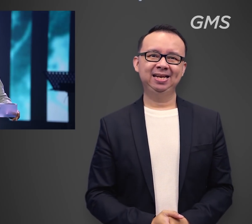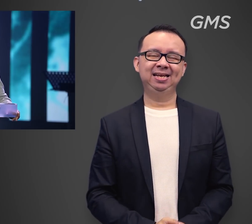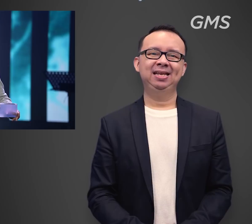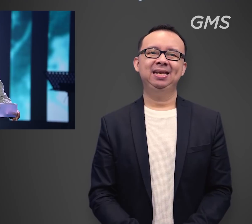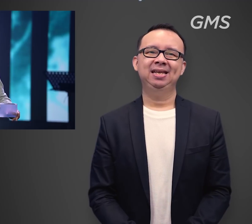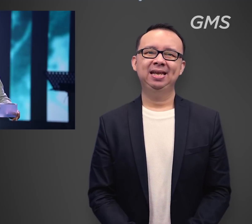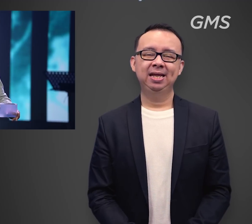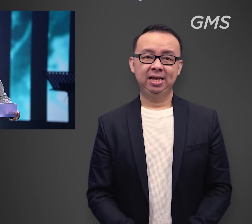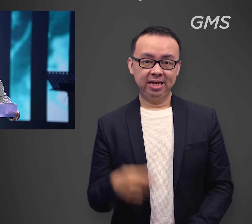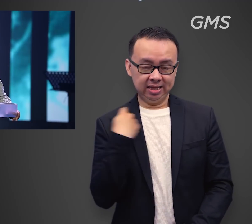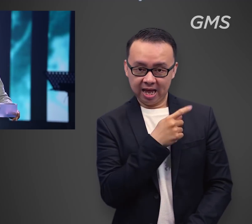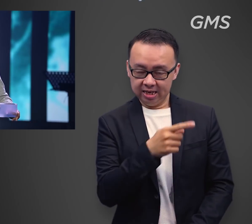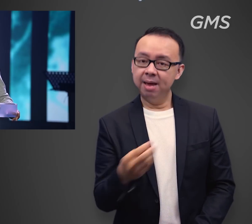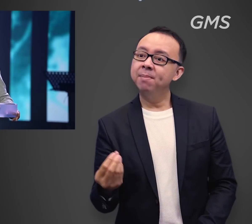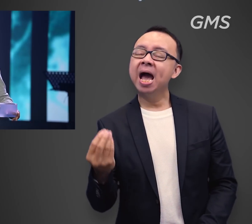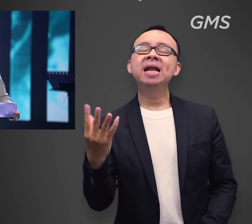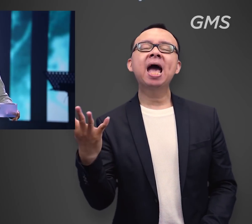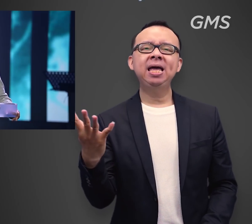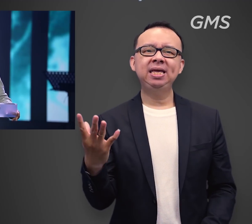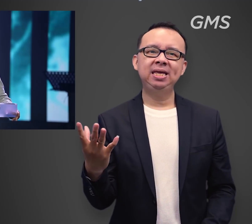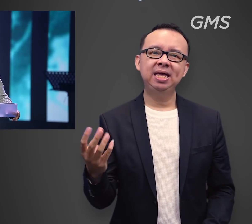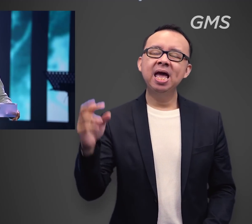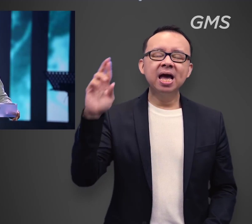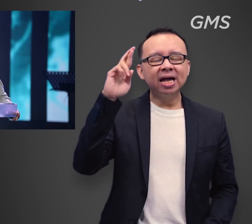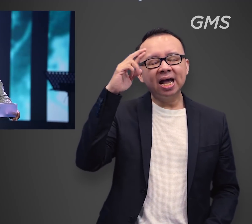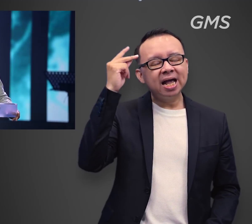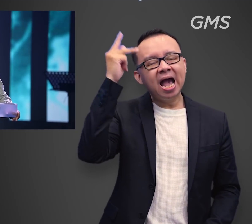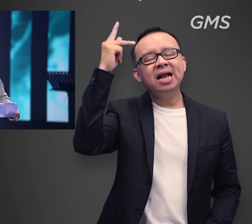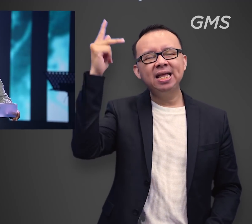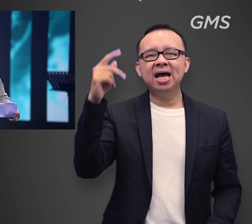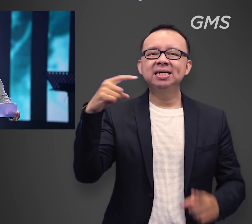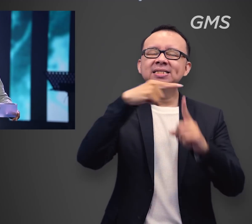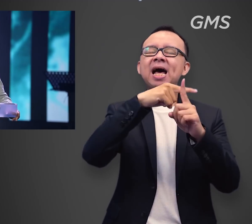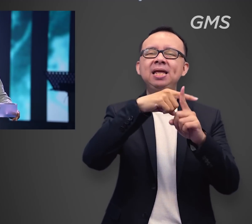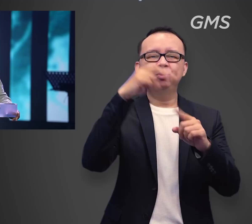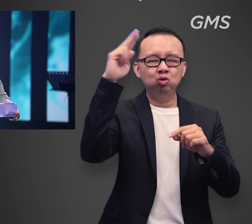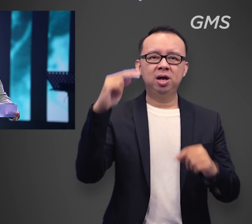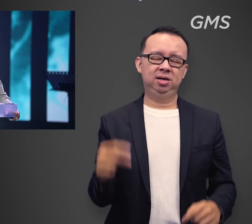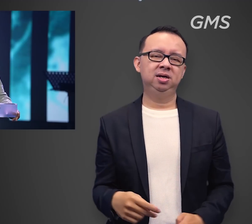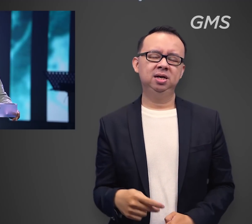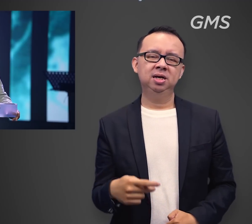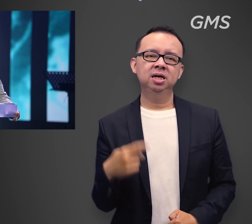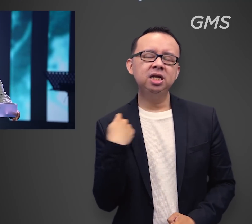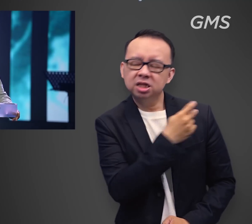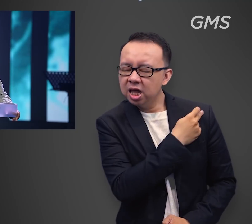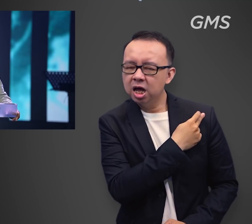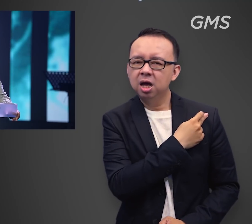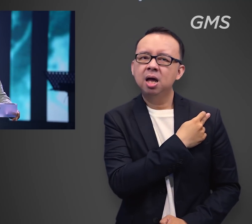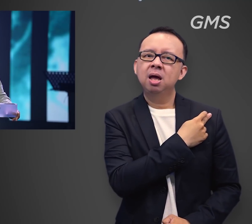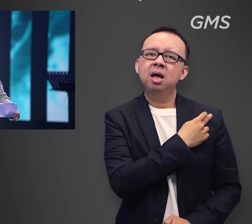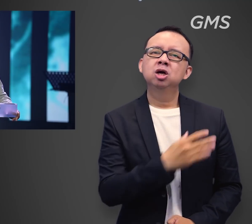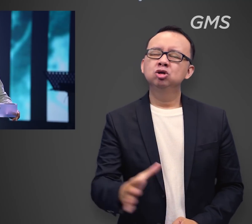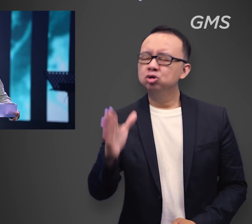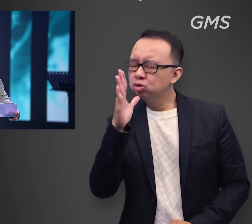orang yang menghargai karya salibnya. Kita adalah orang yang mencintai Tuhan. Kita akan sungguh-sungguh memberikan